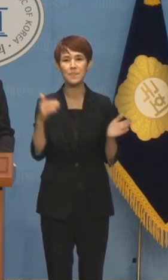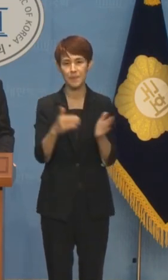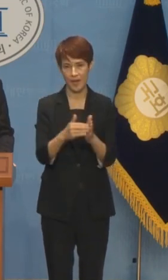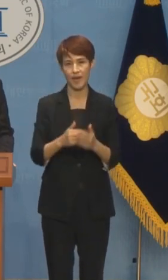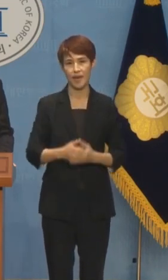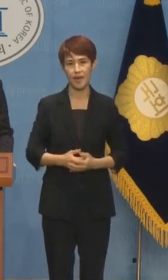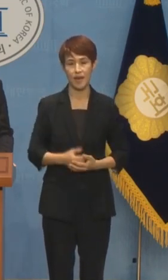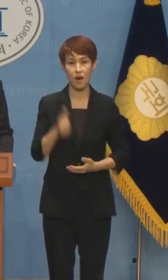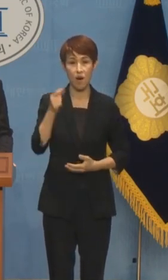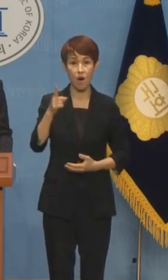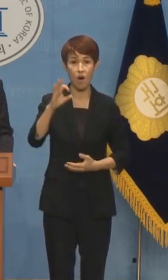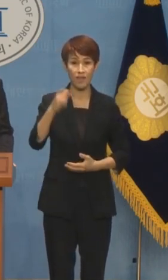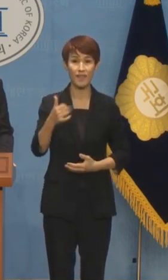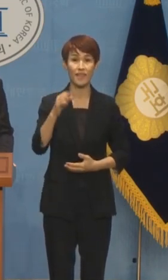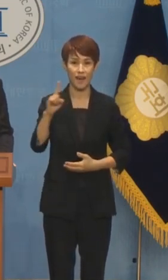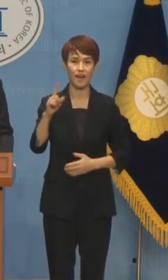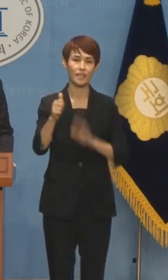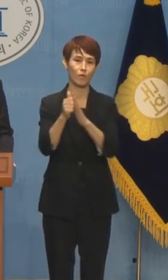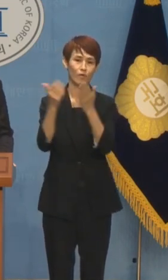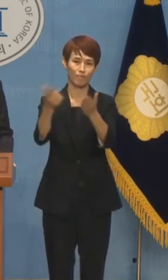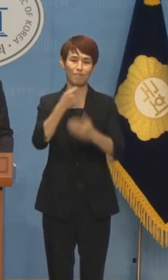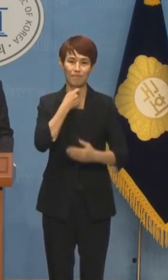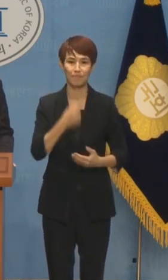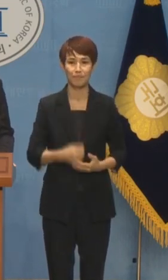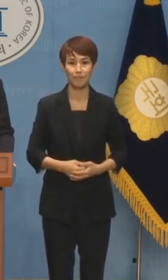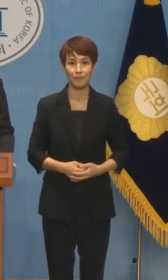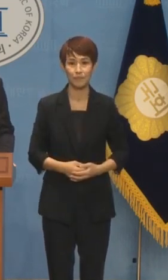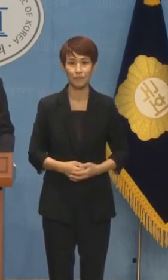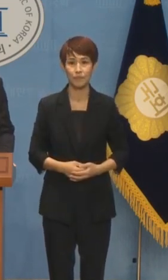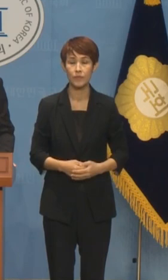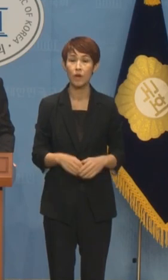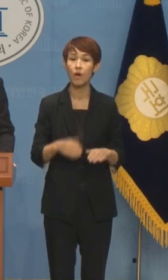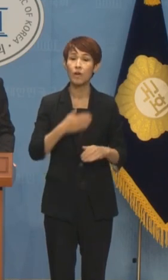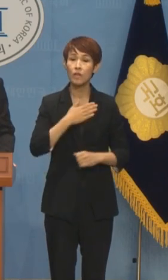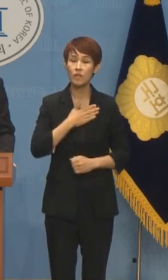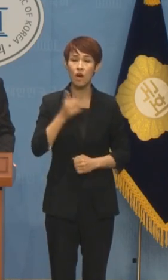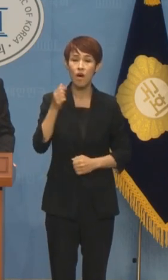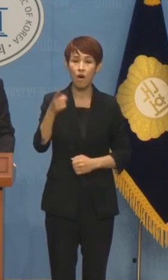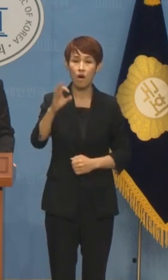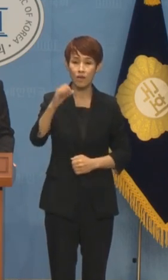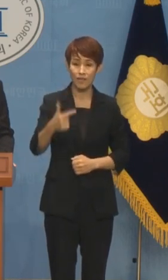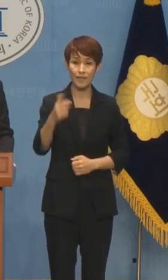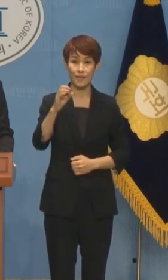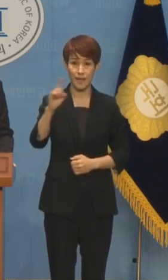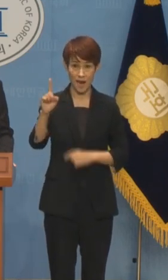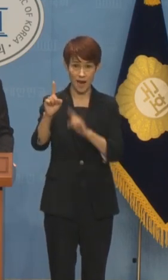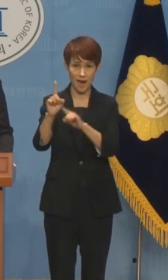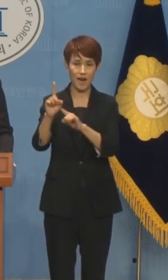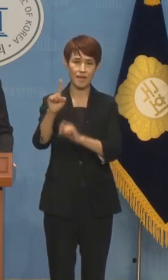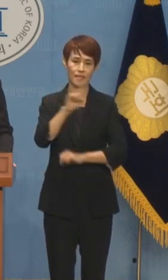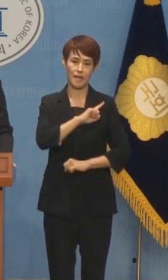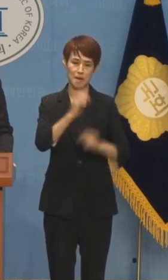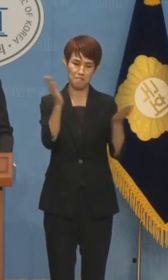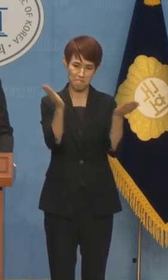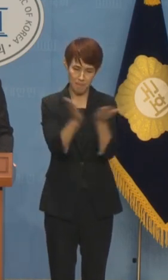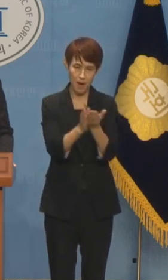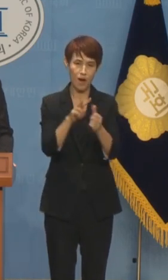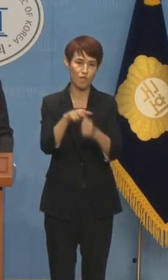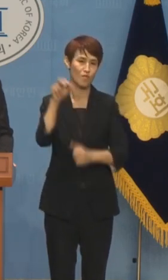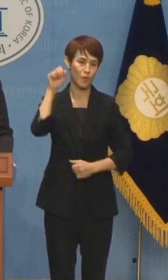차원에서 허은하 후보를 지지합니다. 그래서 저는 허은하 후보야말로 최적의